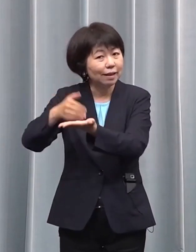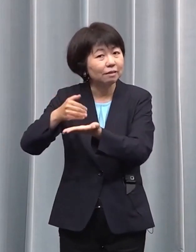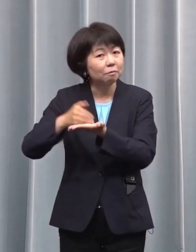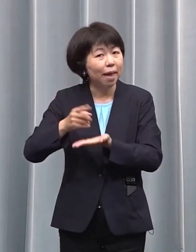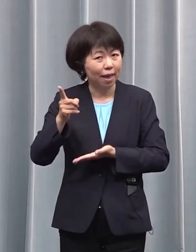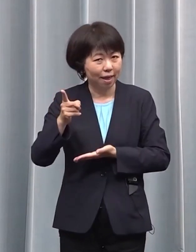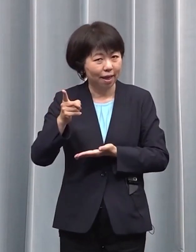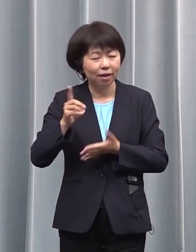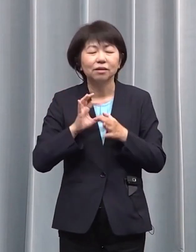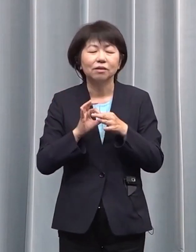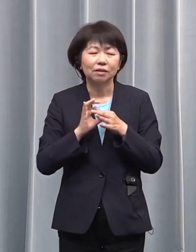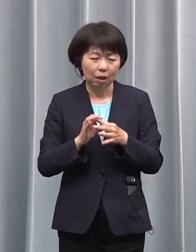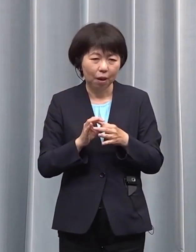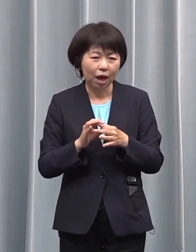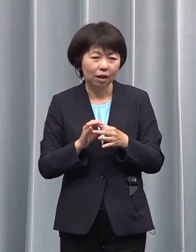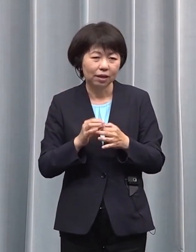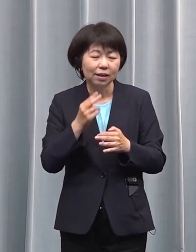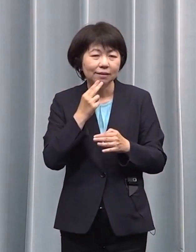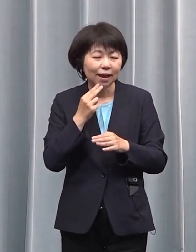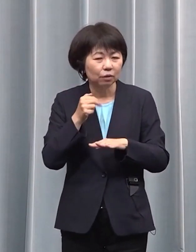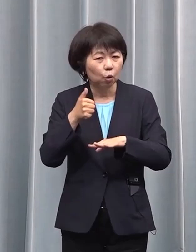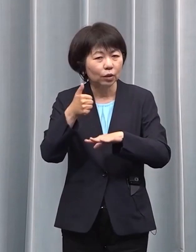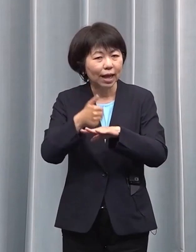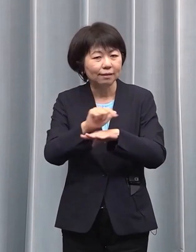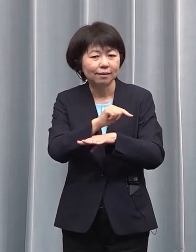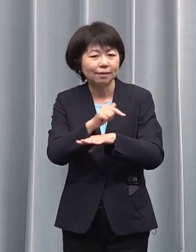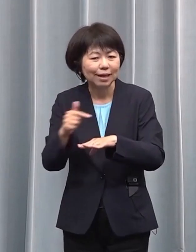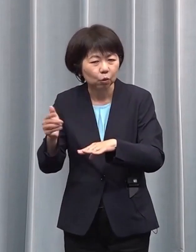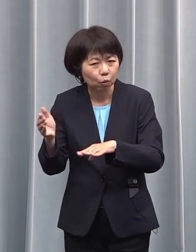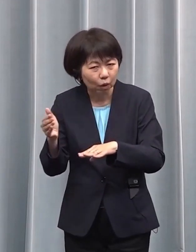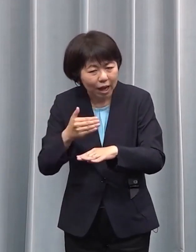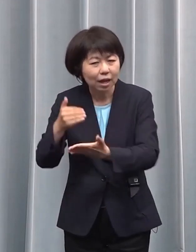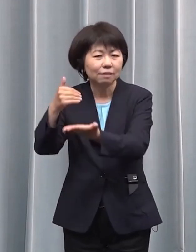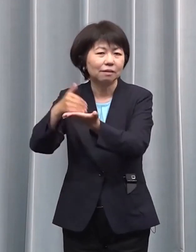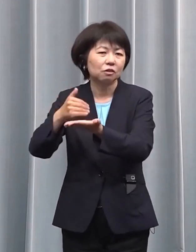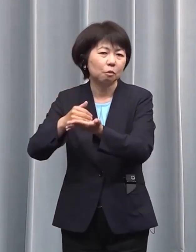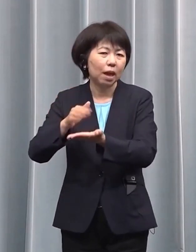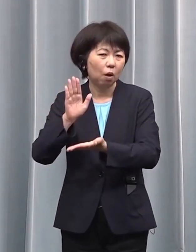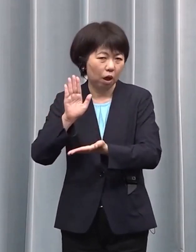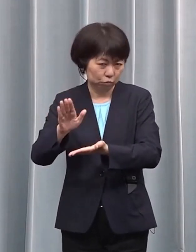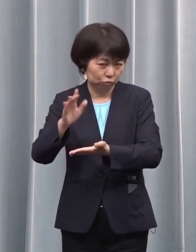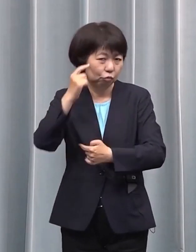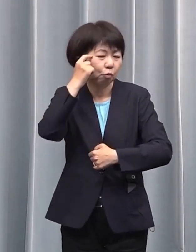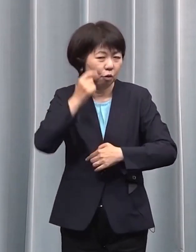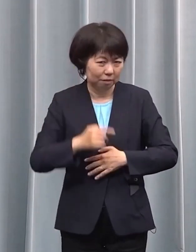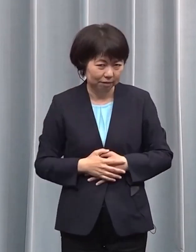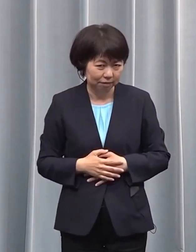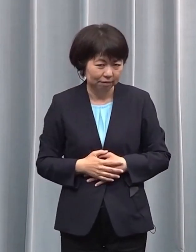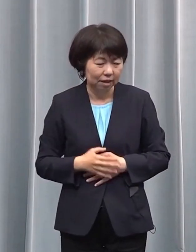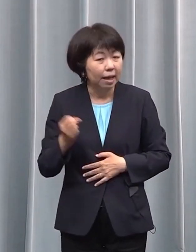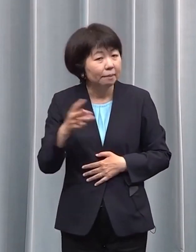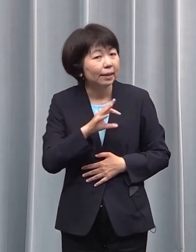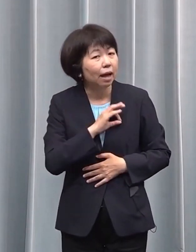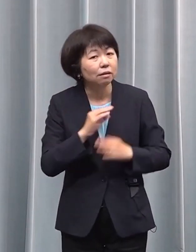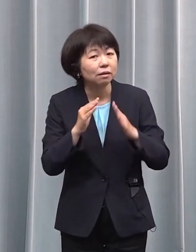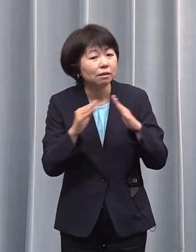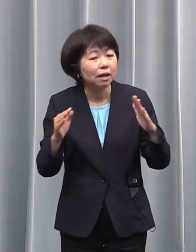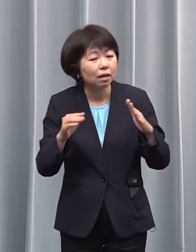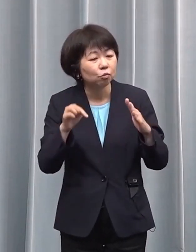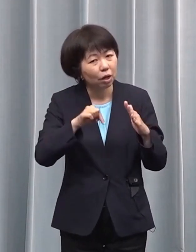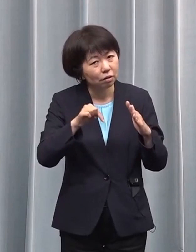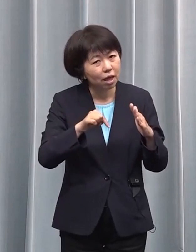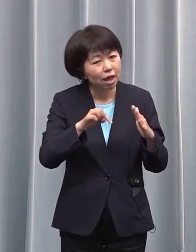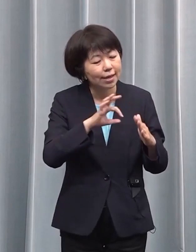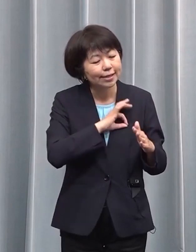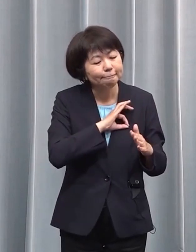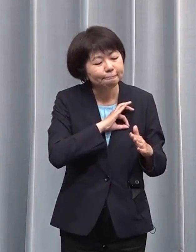藤大臣をはじめ行われているものと承知をしておりますし、委員会において委員の先生方それぞれの立